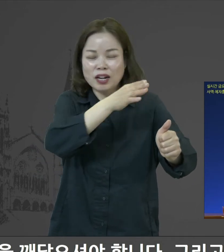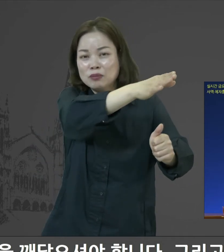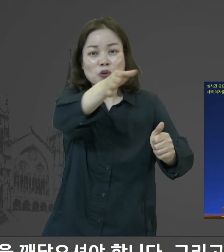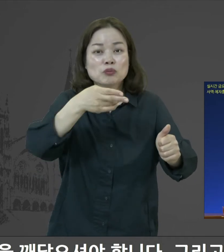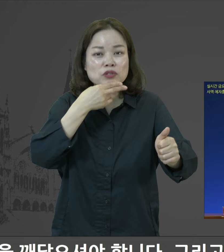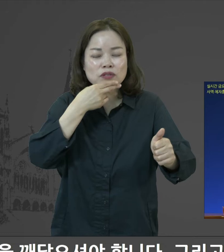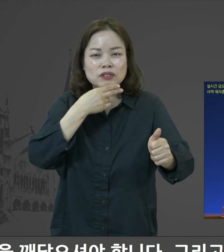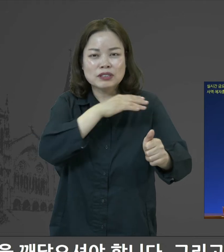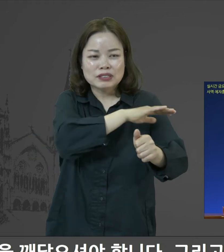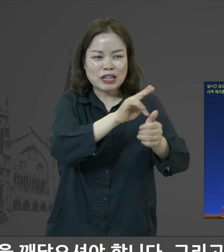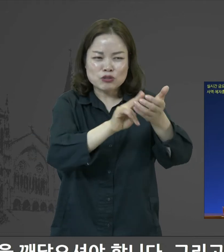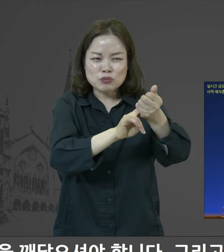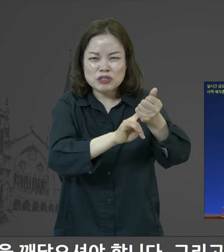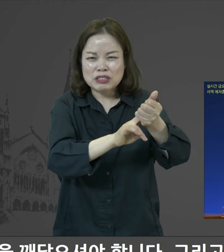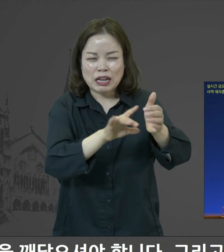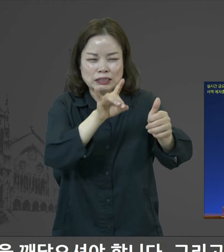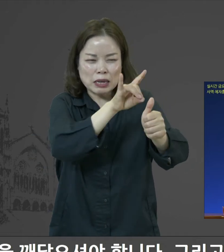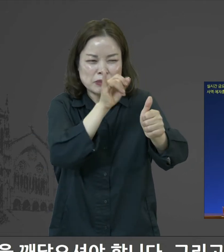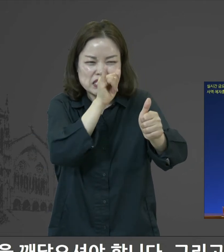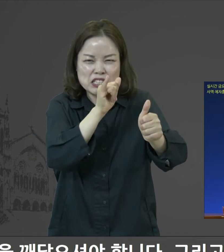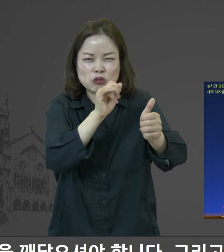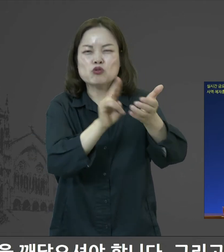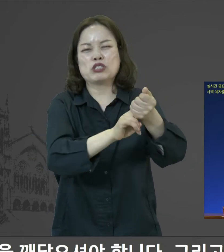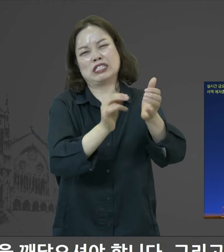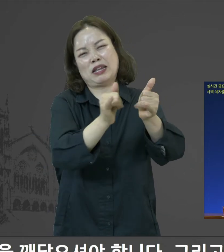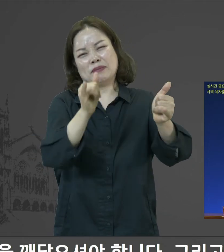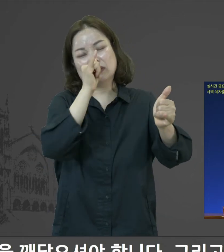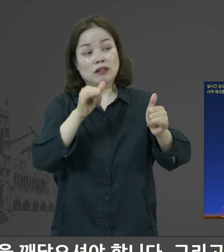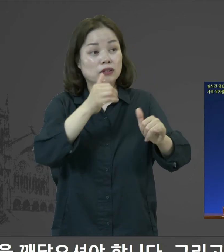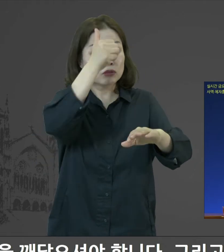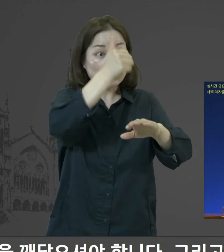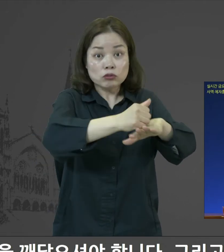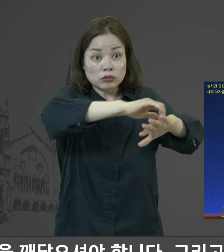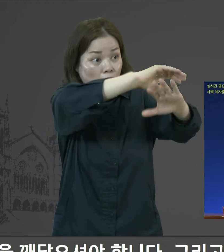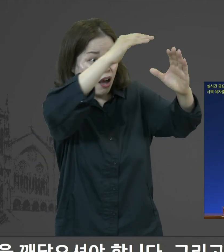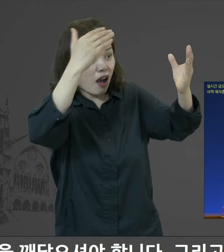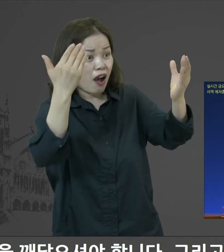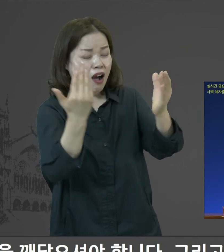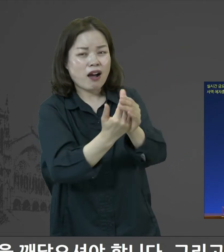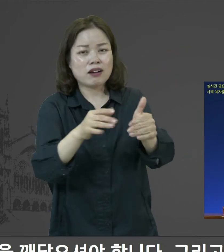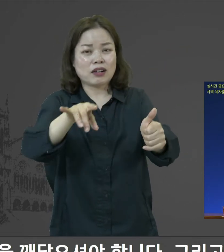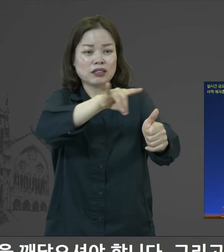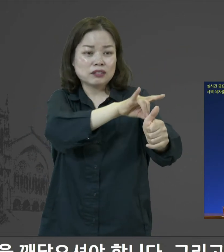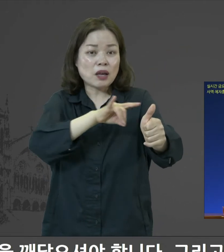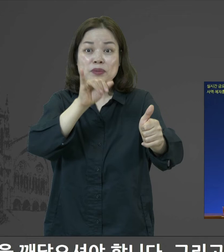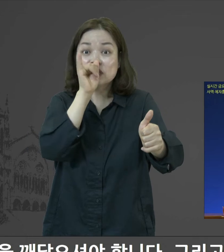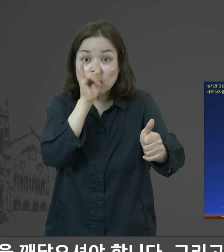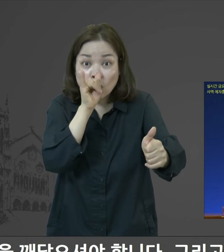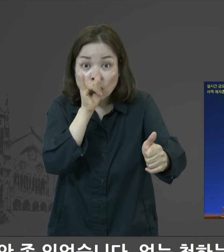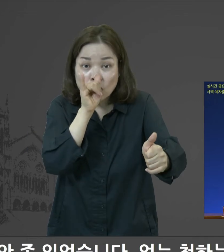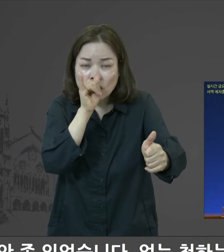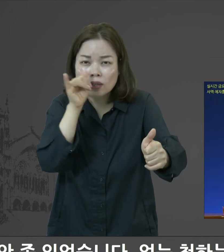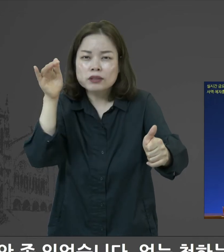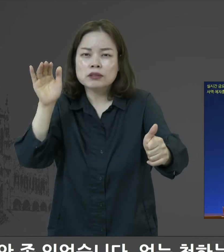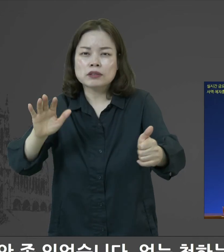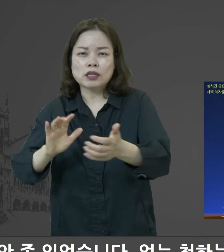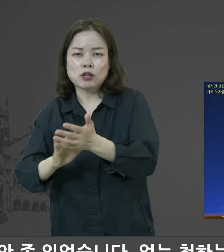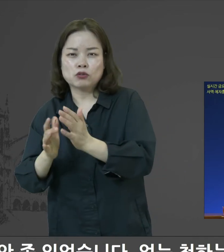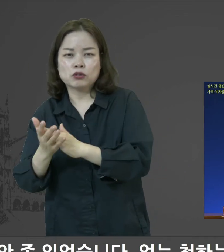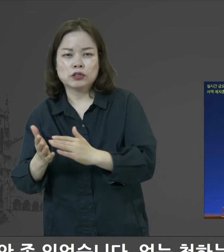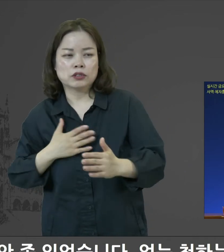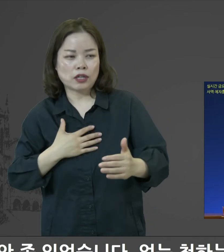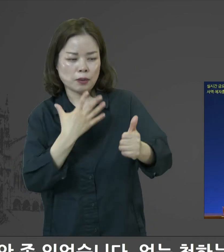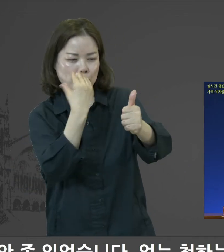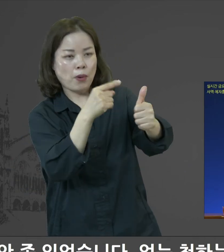있는데 잘 숨기는 사람이 있었지, 결국 다 우리는 간사한 모습이 있었습니다. 그런데 예수님이 나를